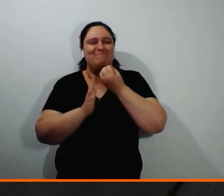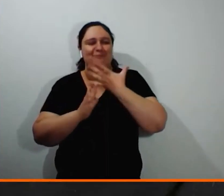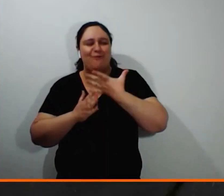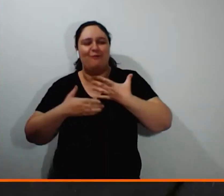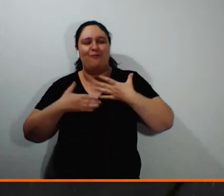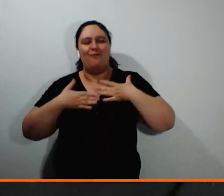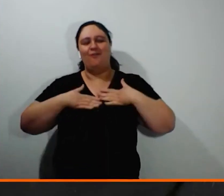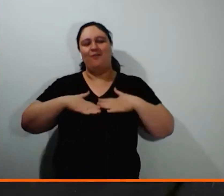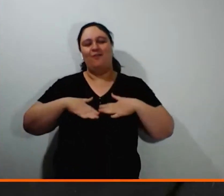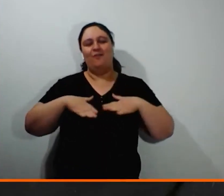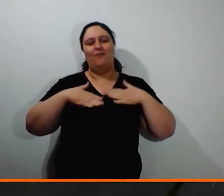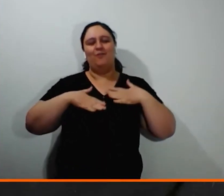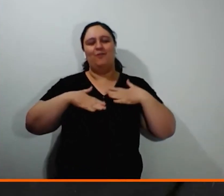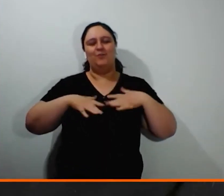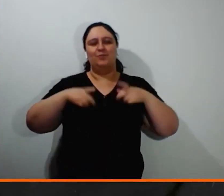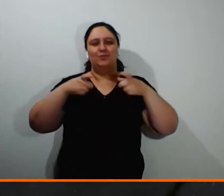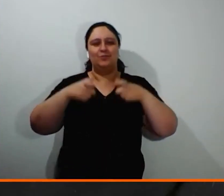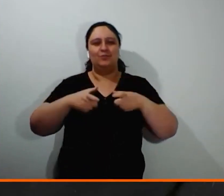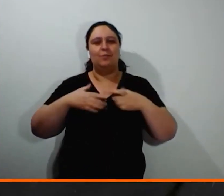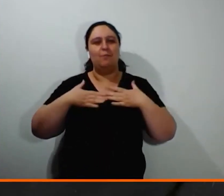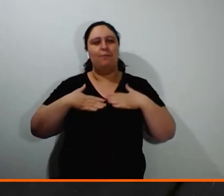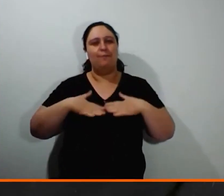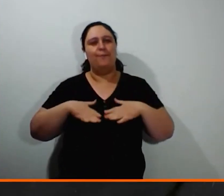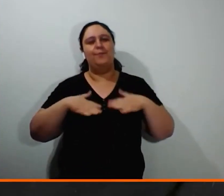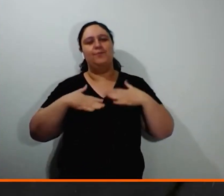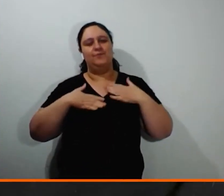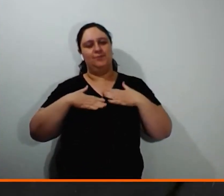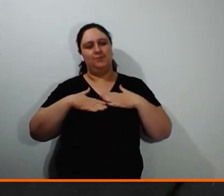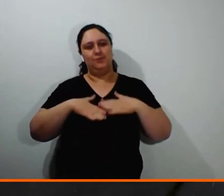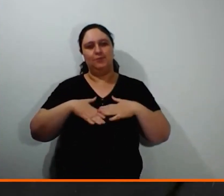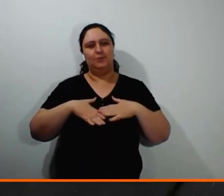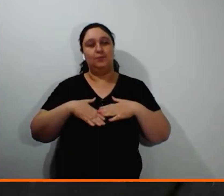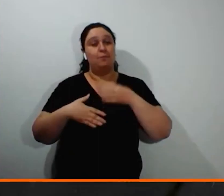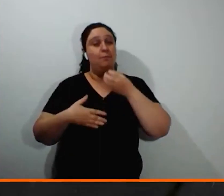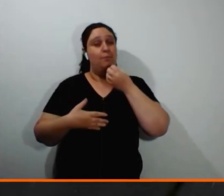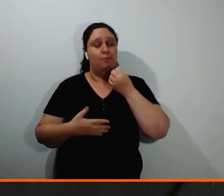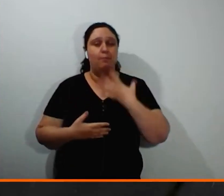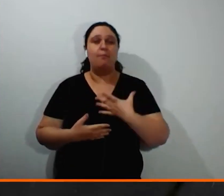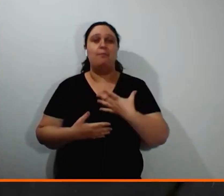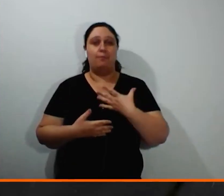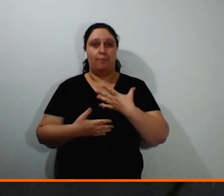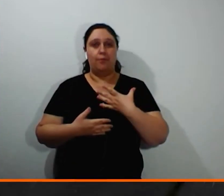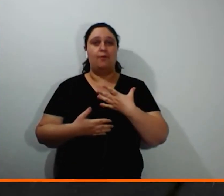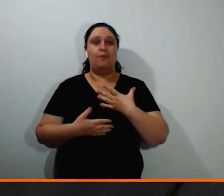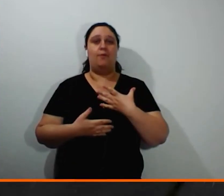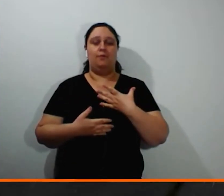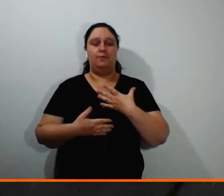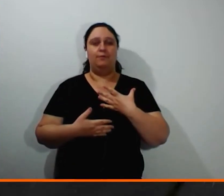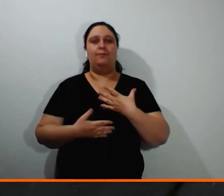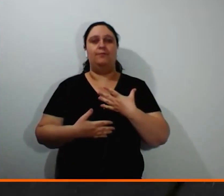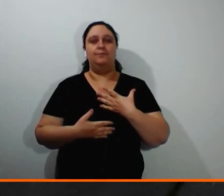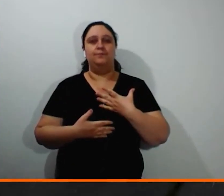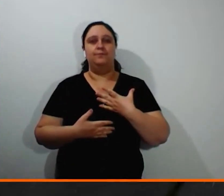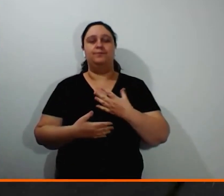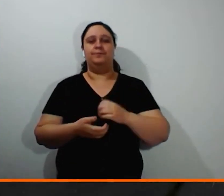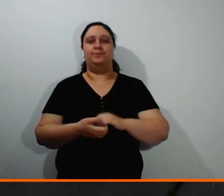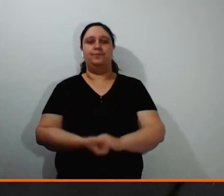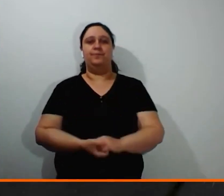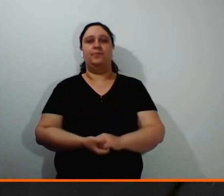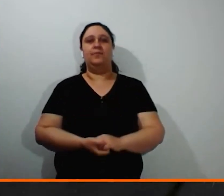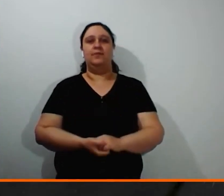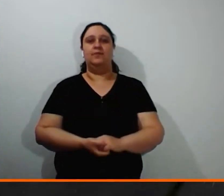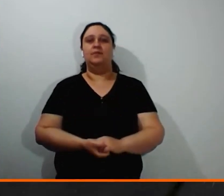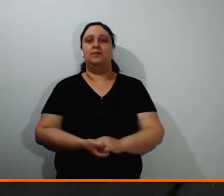ambiente adequado, propício para nos levar a alcançar essa